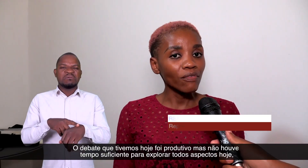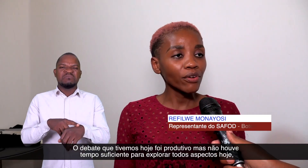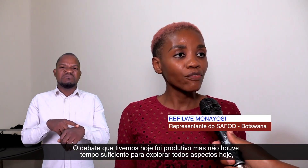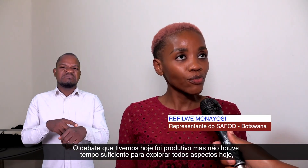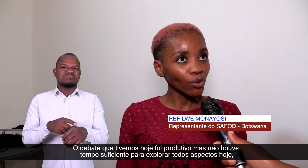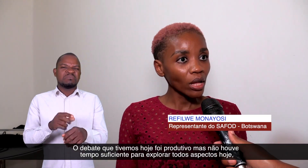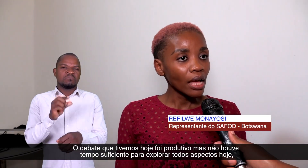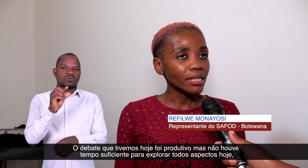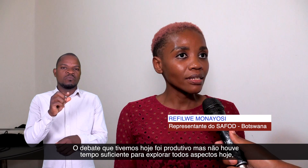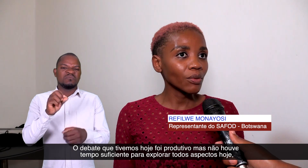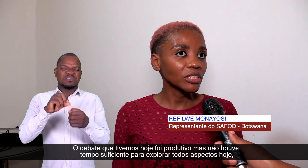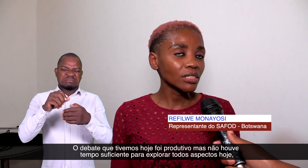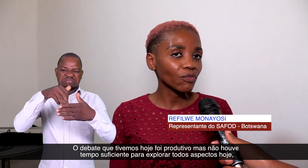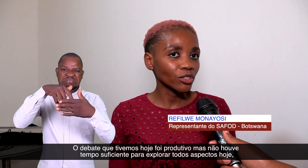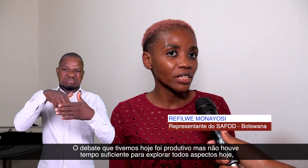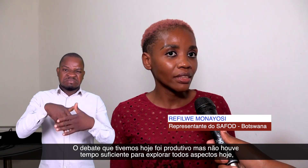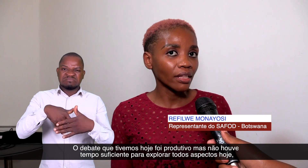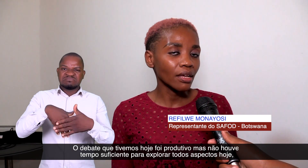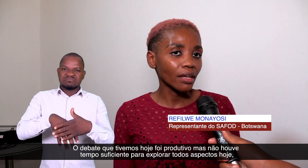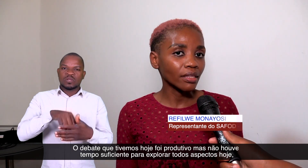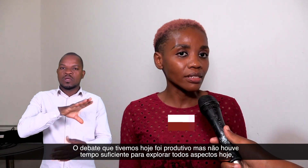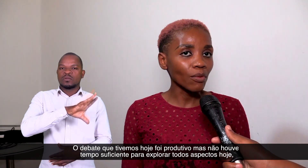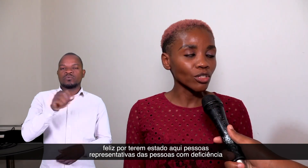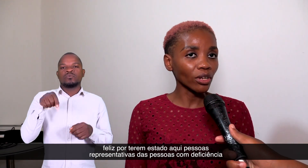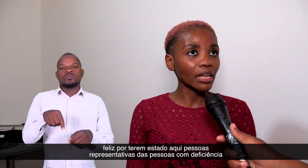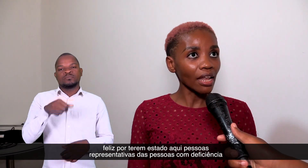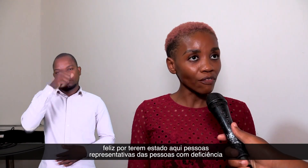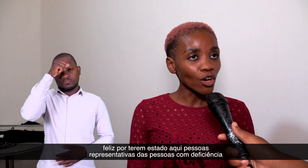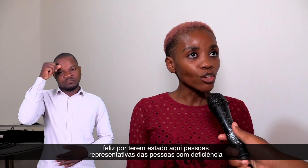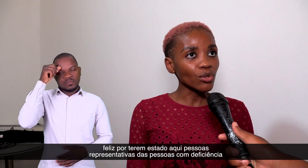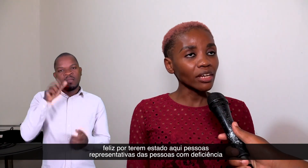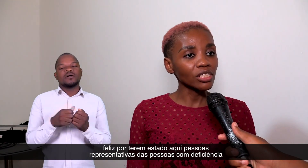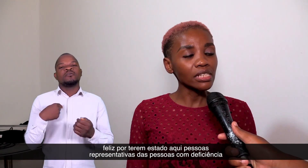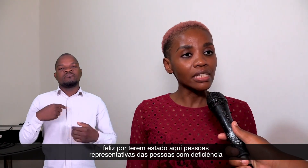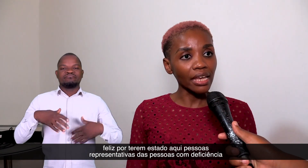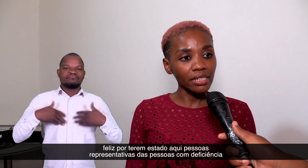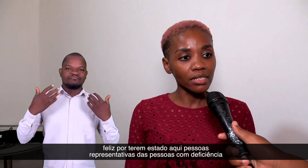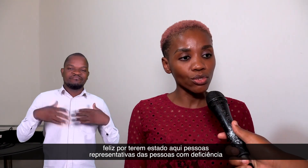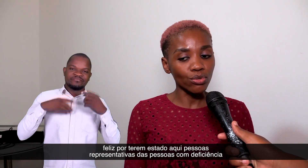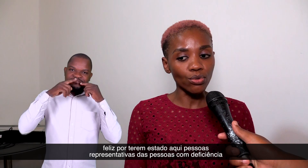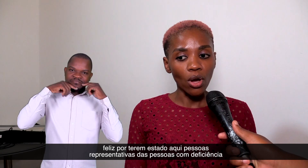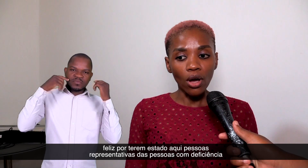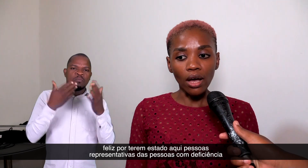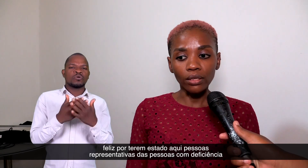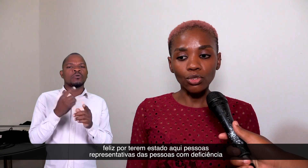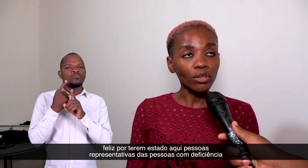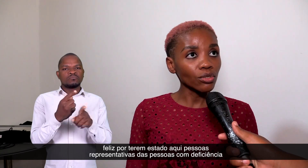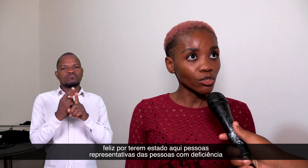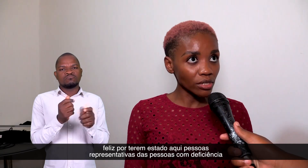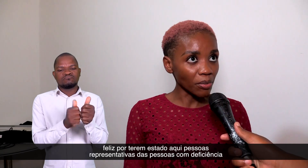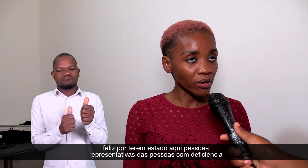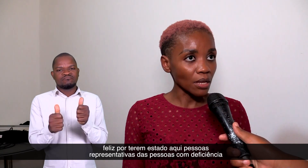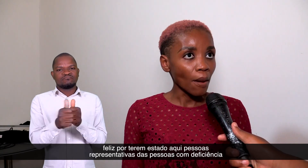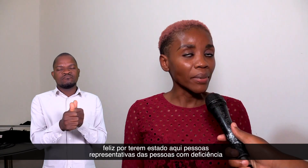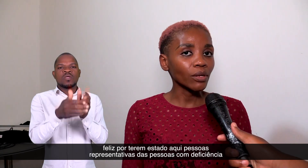Não houve tempo suficiente para explorar todos os aspectos hoje, mas estou feliz por terem estado aqui pessoas representativas